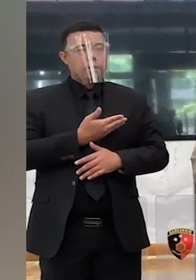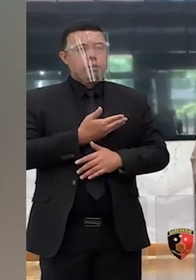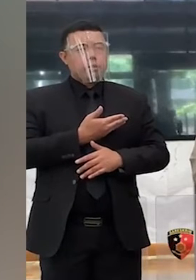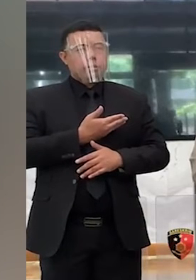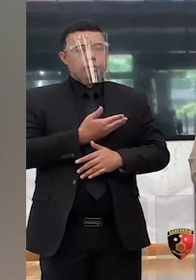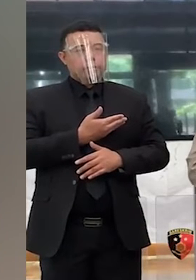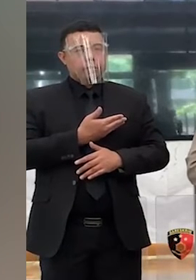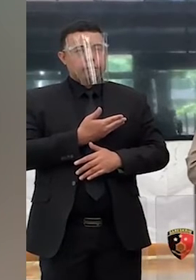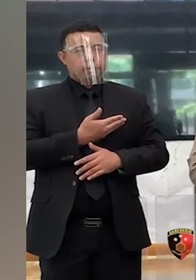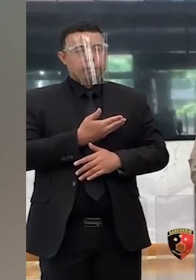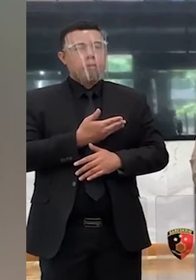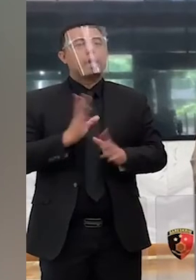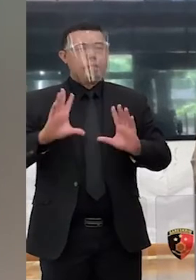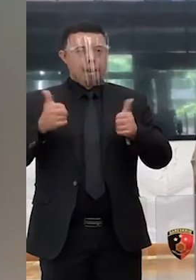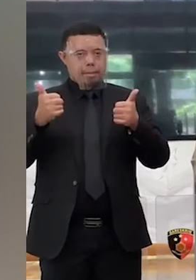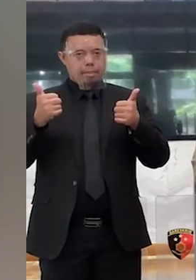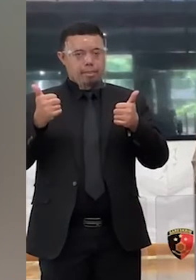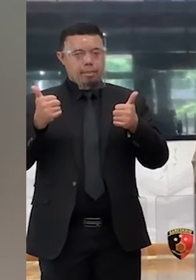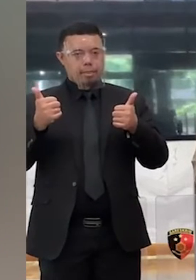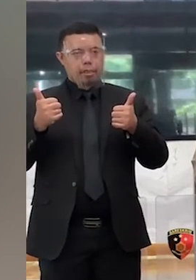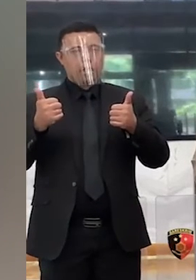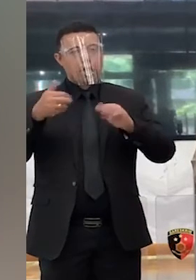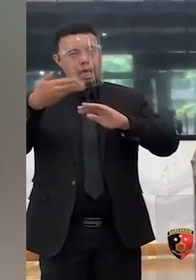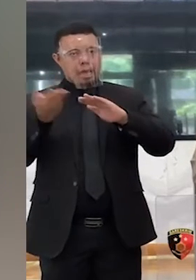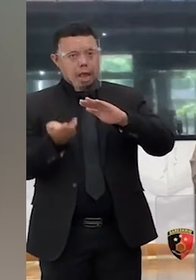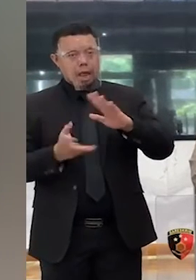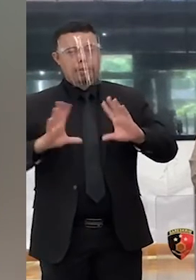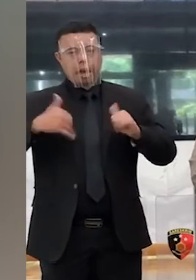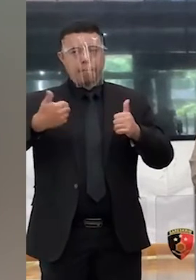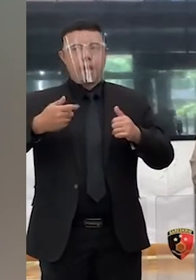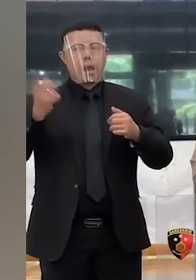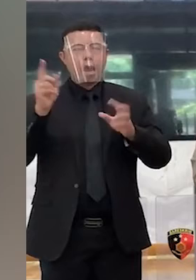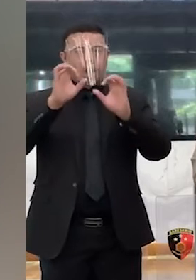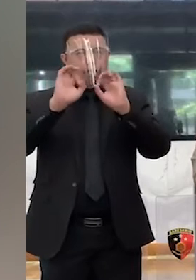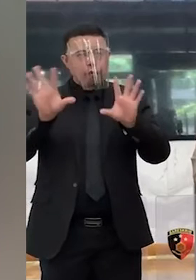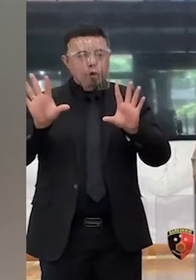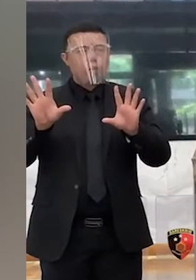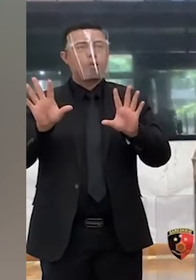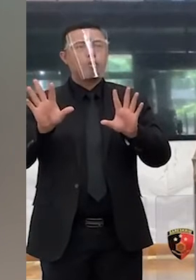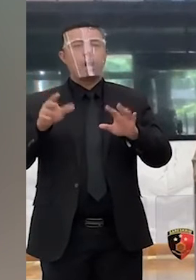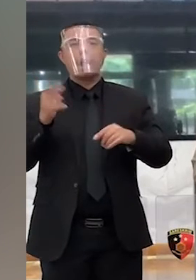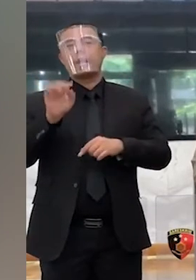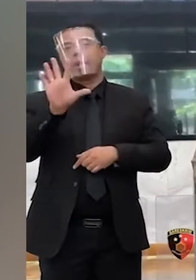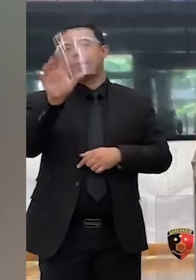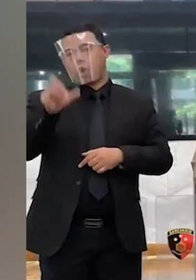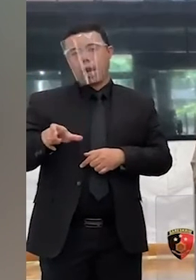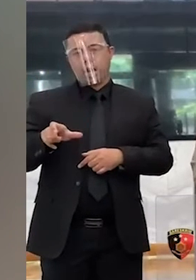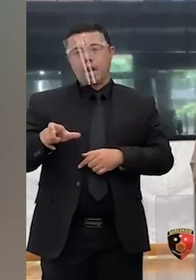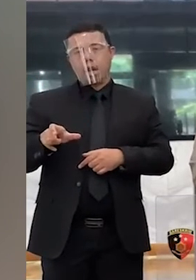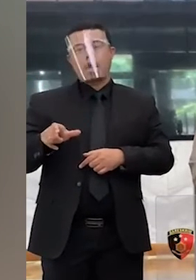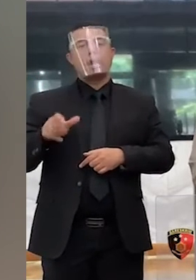yang selamat diperoleh informasi bahwa ada 5 orang